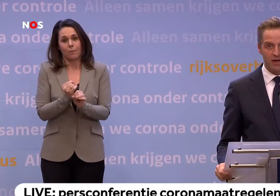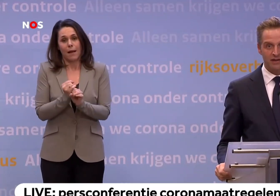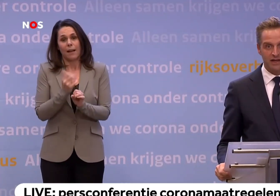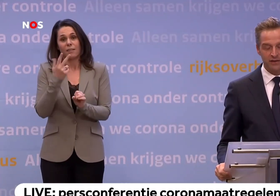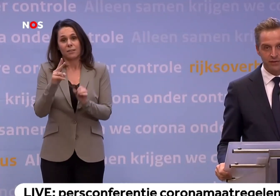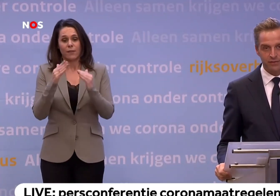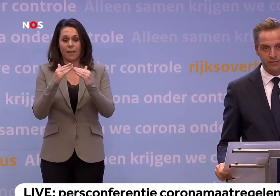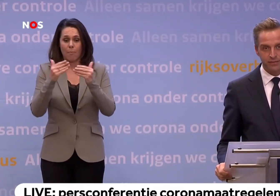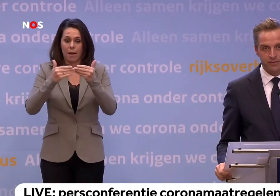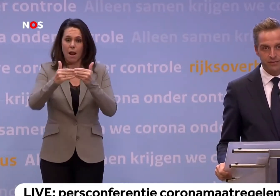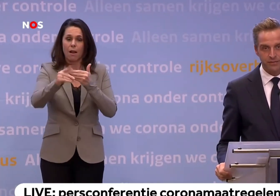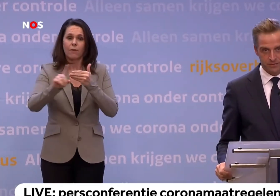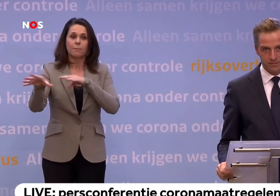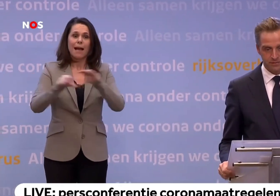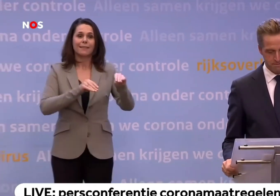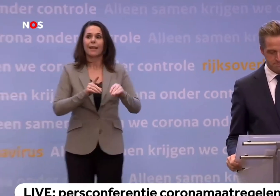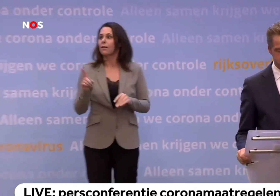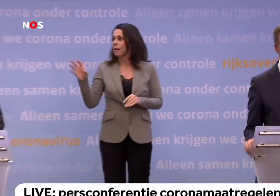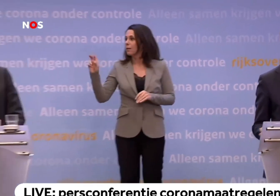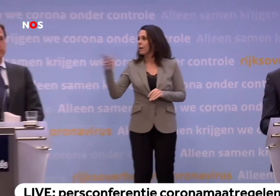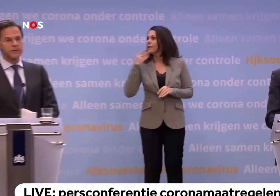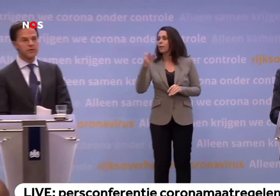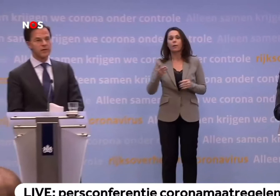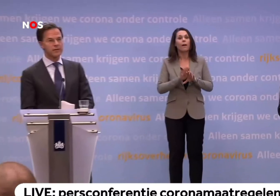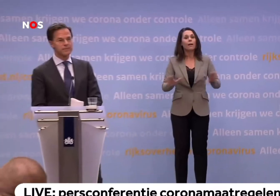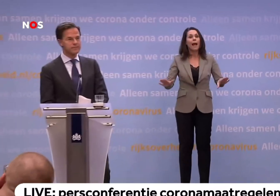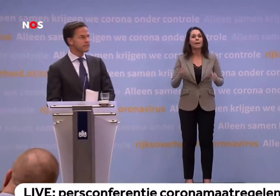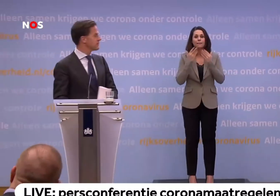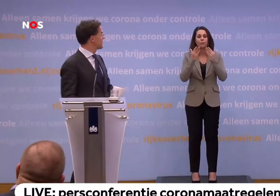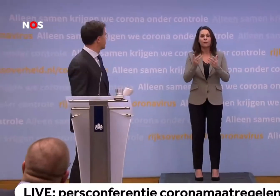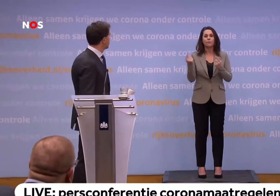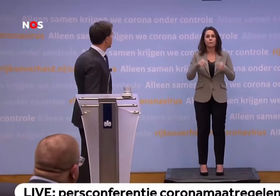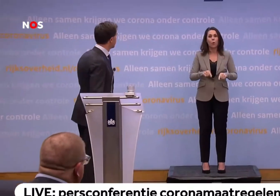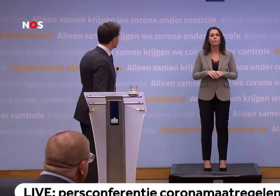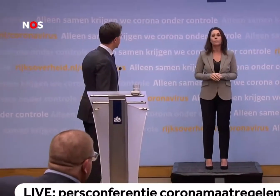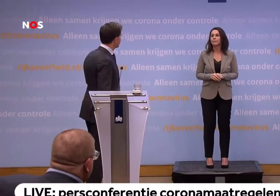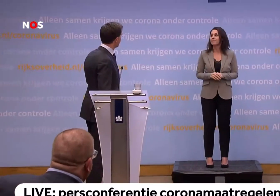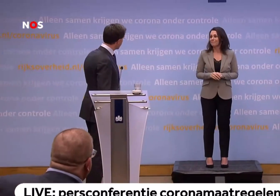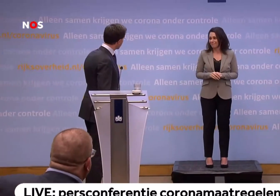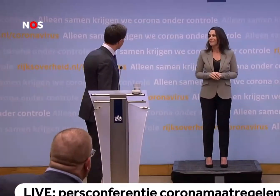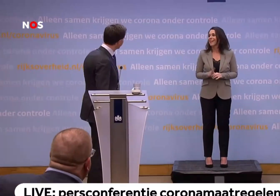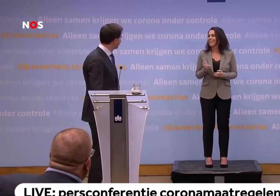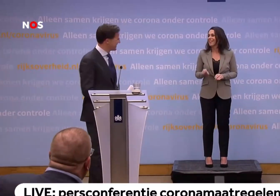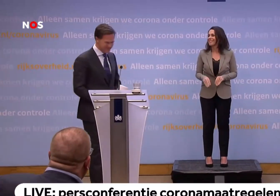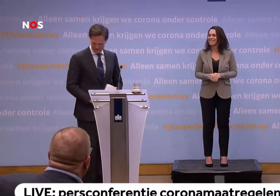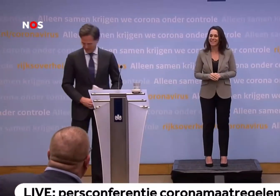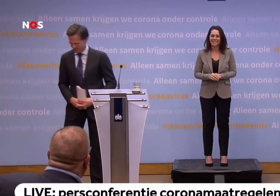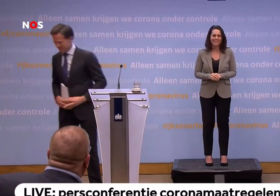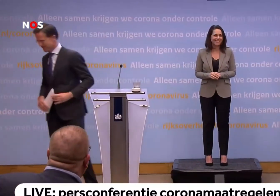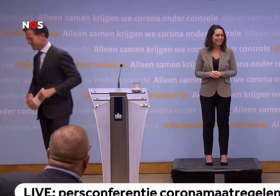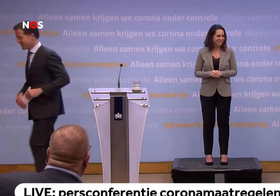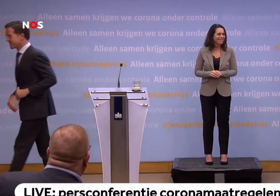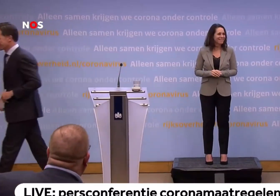april aan maatregelen treffen. Oké, daar wil ik het bij laten. Dank u wel. Dank voor uw komst. Dank u wel. Dank u wel. Dank u wel.